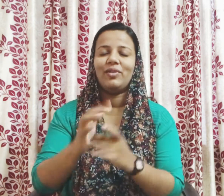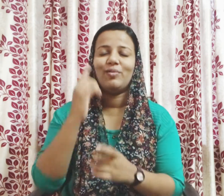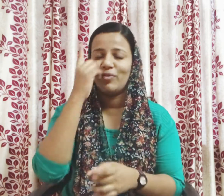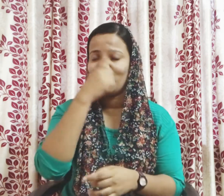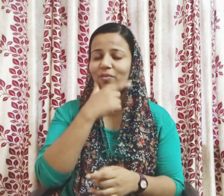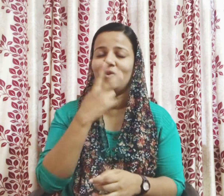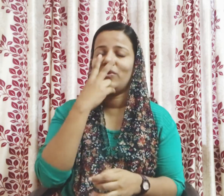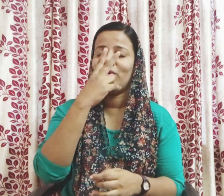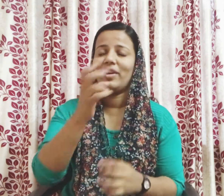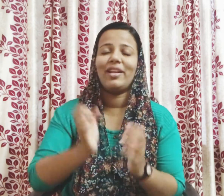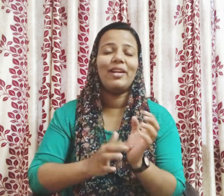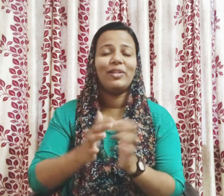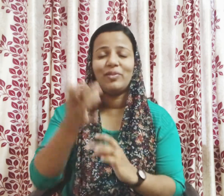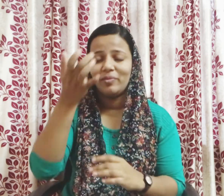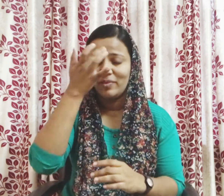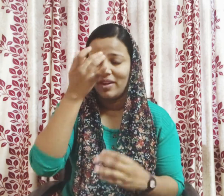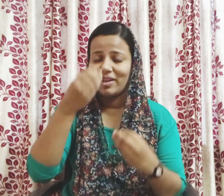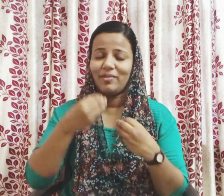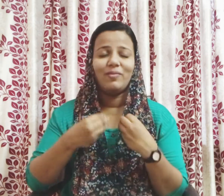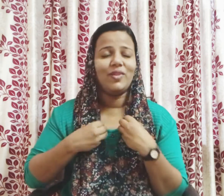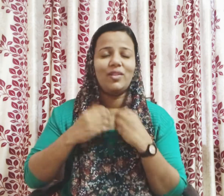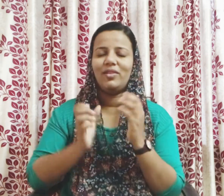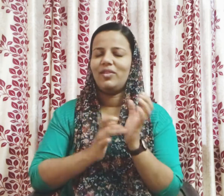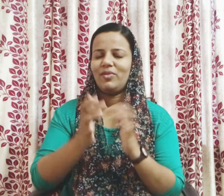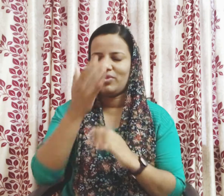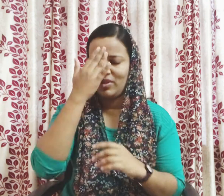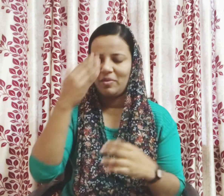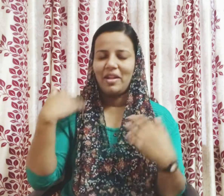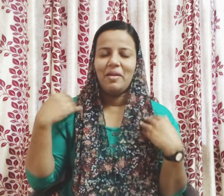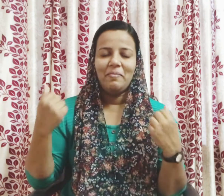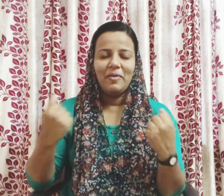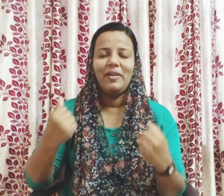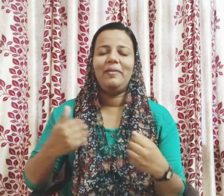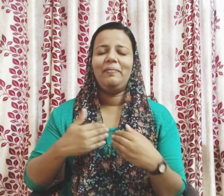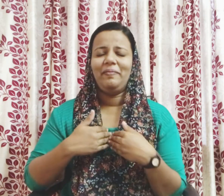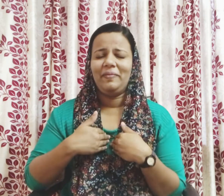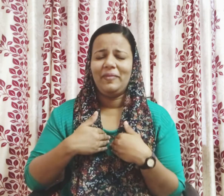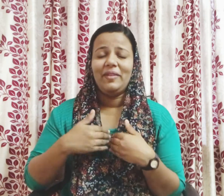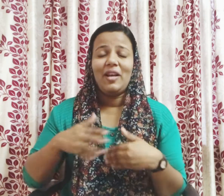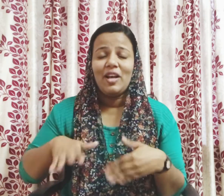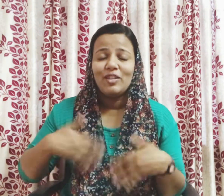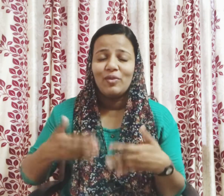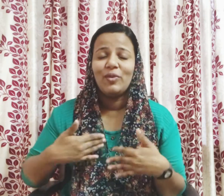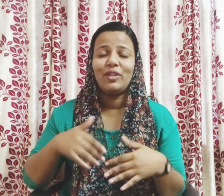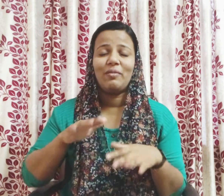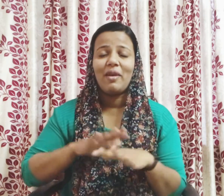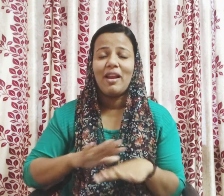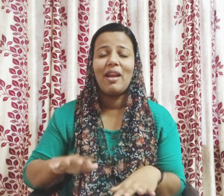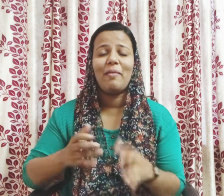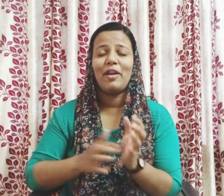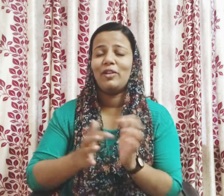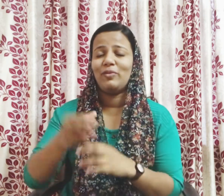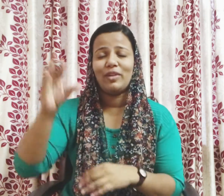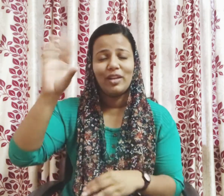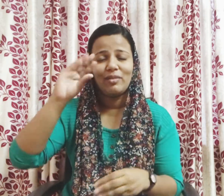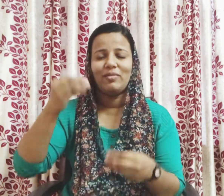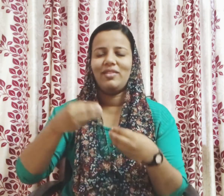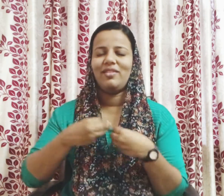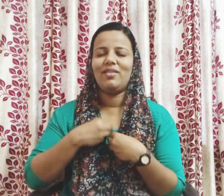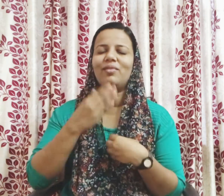നോക്കുവാൻ അങ്ങ് ഞങ്ങൾക്ക് ഭാഗ്യം ഒരുക്കി തന്നല്ലോ, അതിനായിട്ട് സ്തോത്രം. ആരോഗ്യത്തോടെ ഞങ്ങളെ ഉണർത്തിയല്ലോ, സന്തോഷത്തോടെ ആയിരിക്കാൻ കൃപ തന്നല്ലോ, അതിനായിട്ട് ഞങ്ങൾ